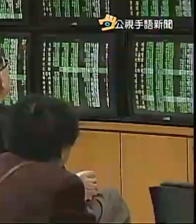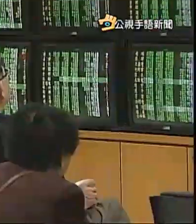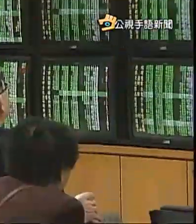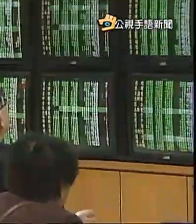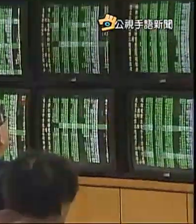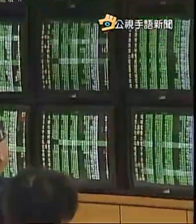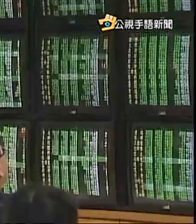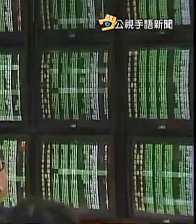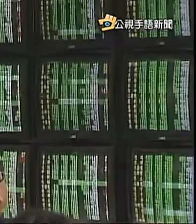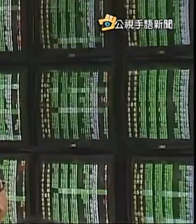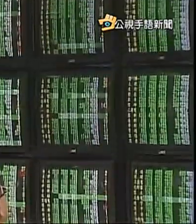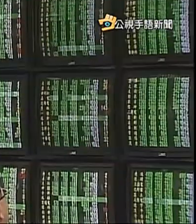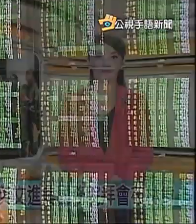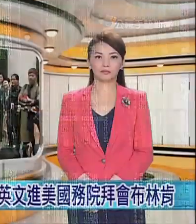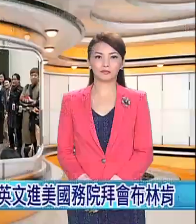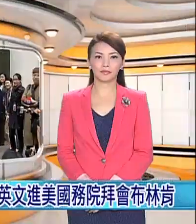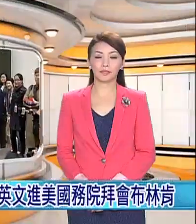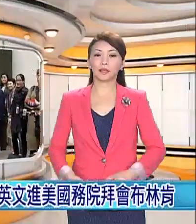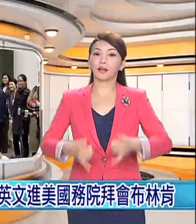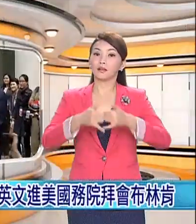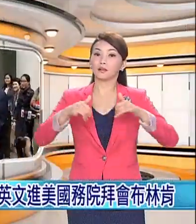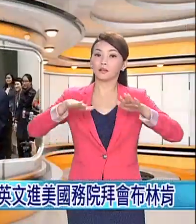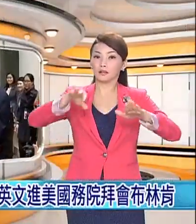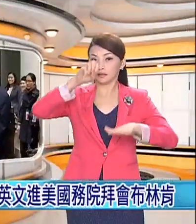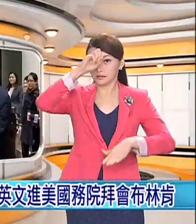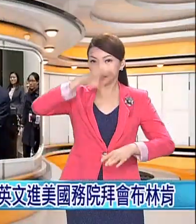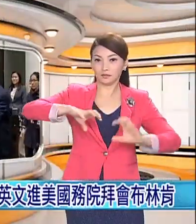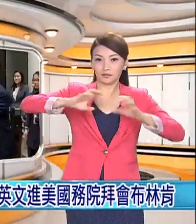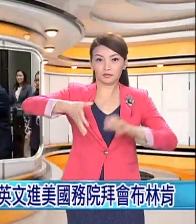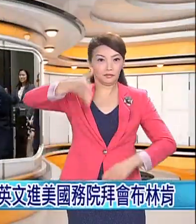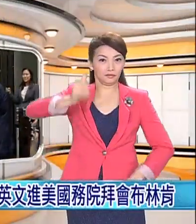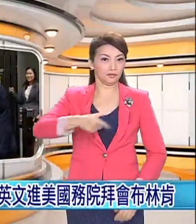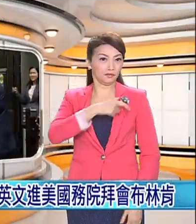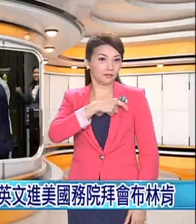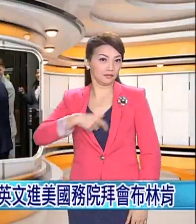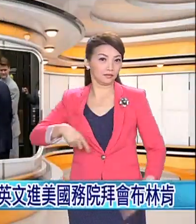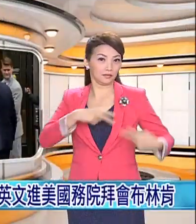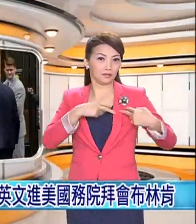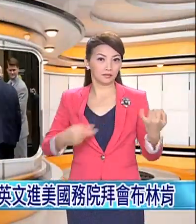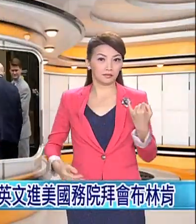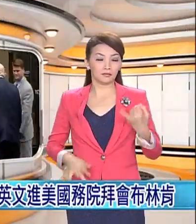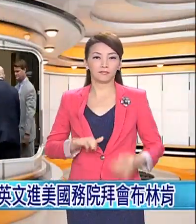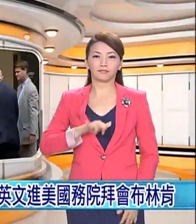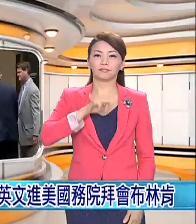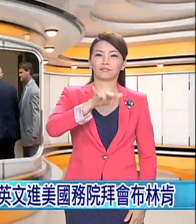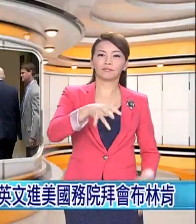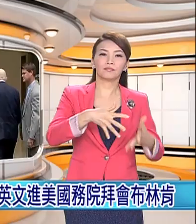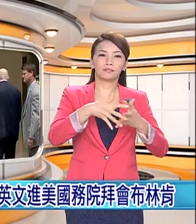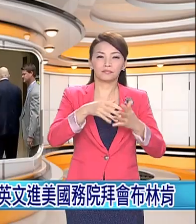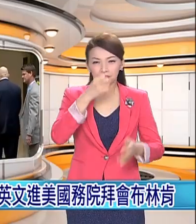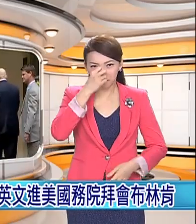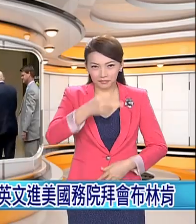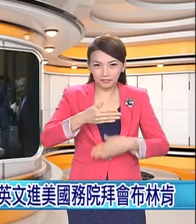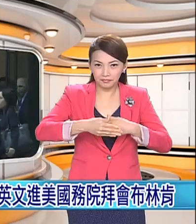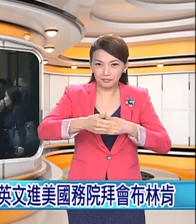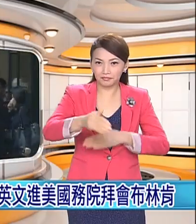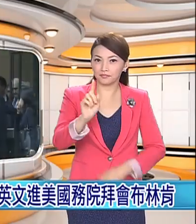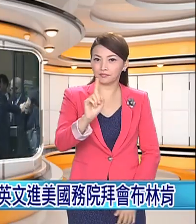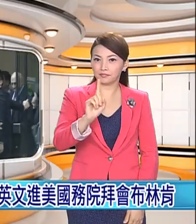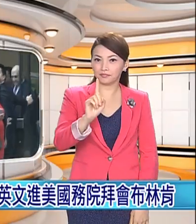良台北报道。 来看正在美国访问的民进党总统参选人蔡英文最新